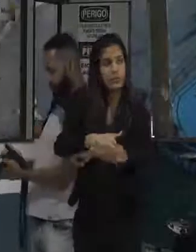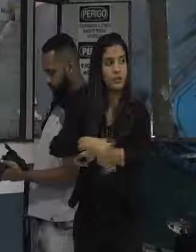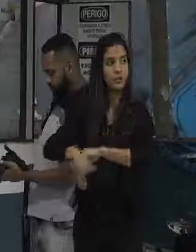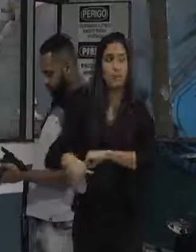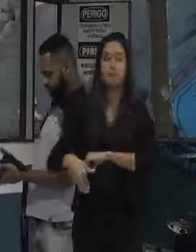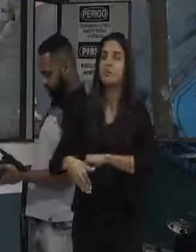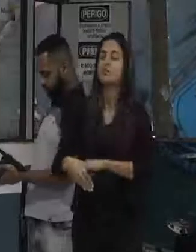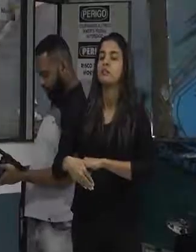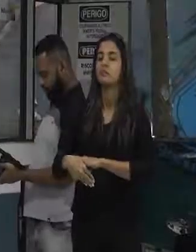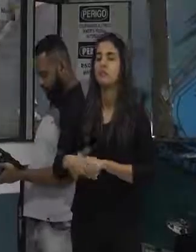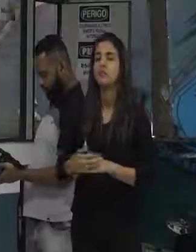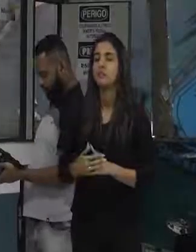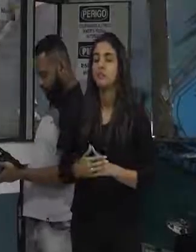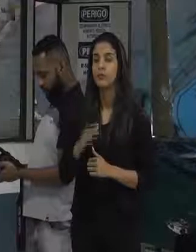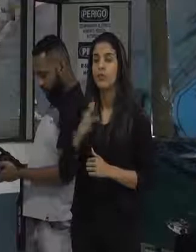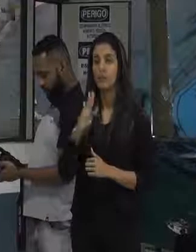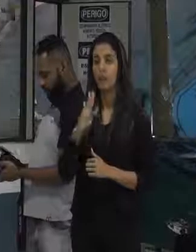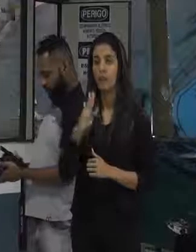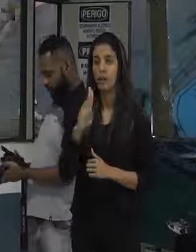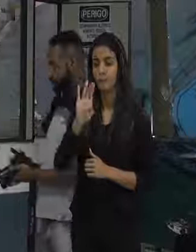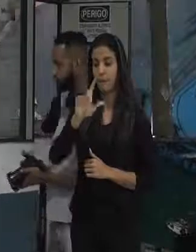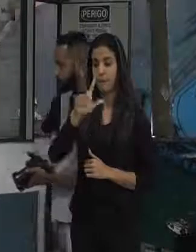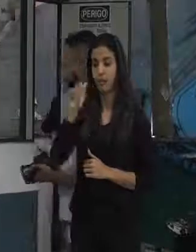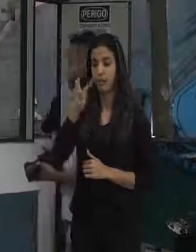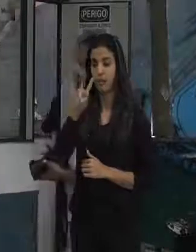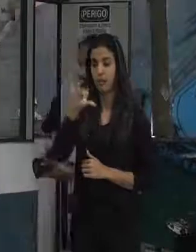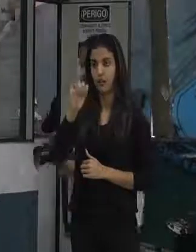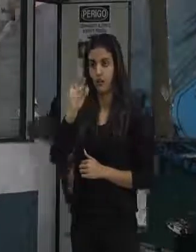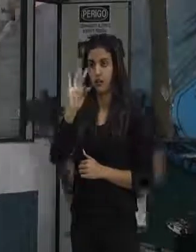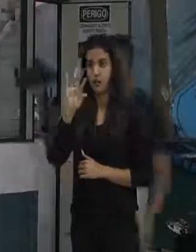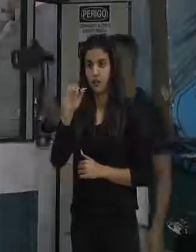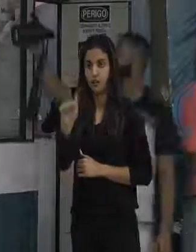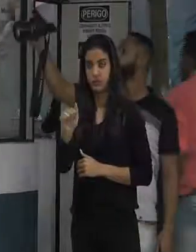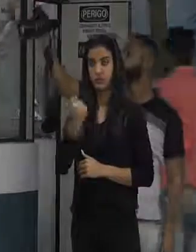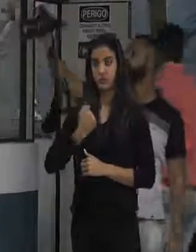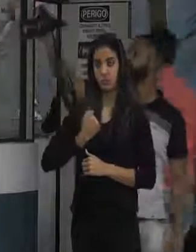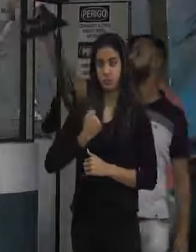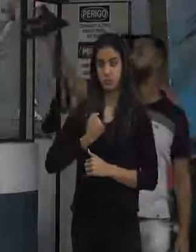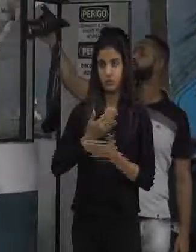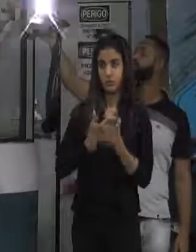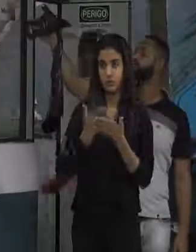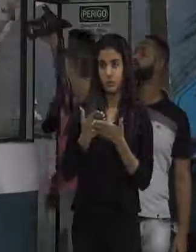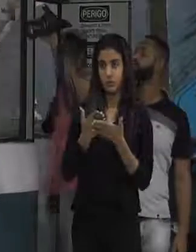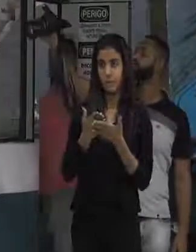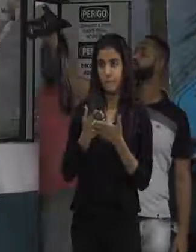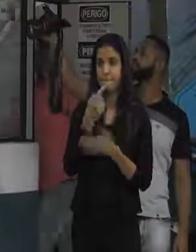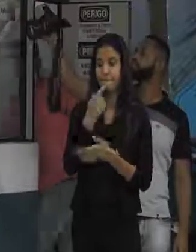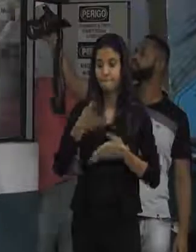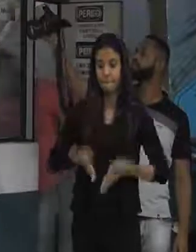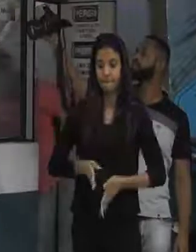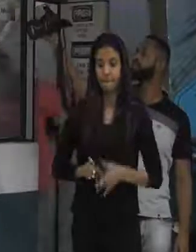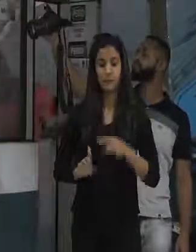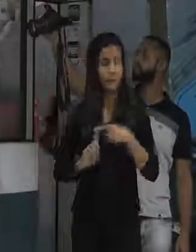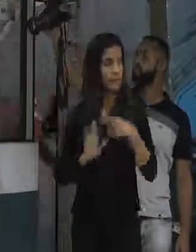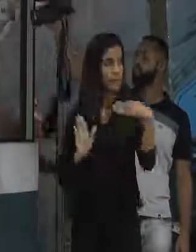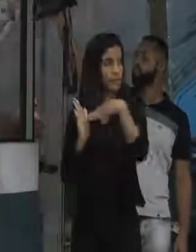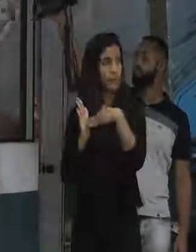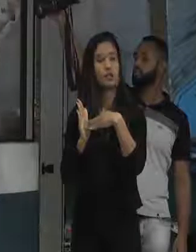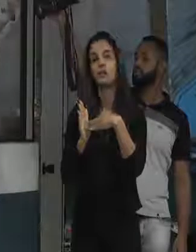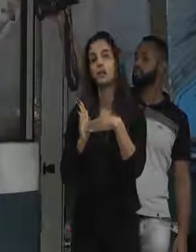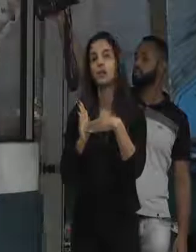rua Bela Vista, indo do início do cemitério até Santo Antônio de